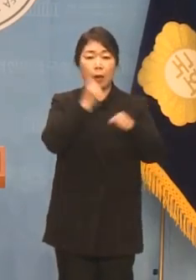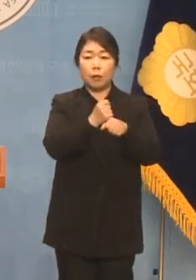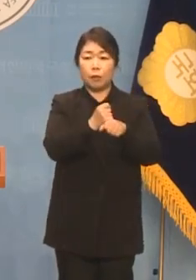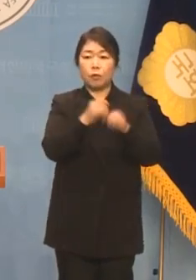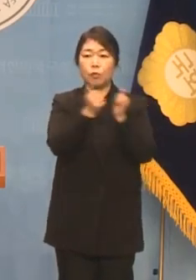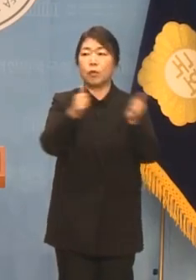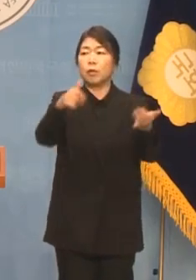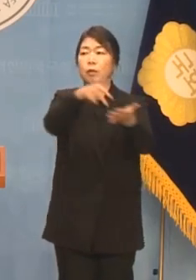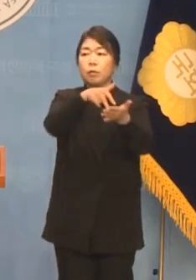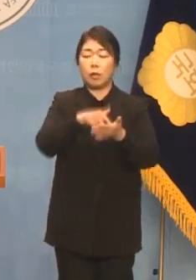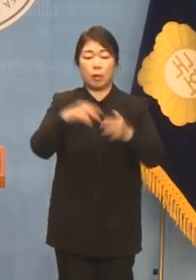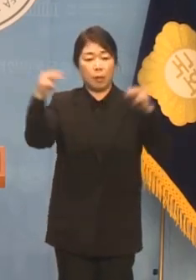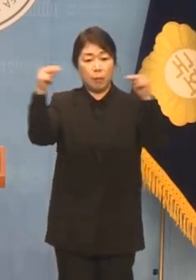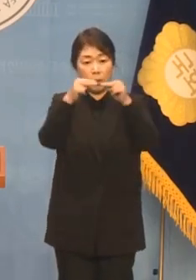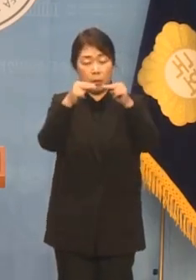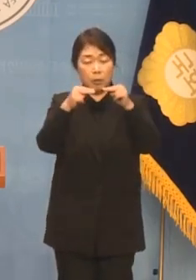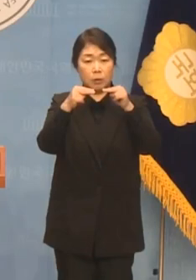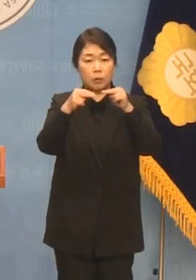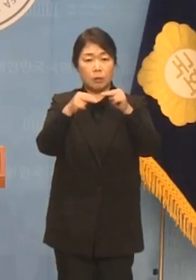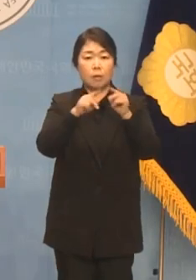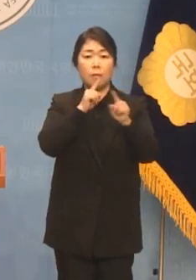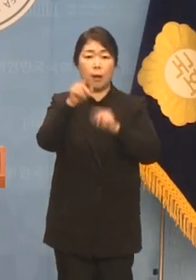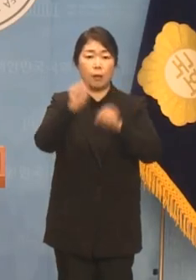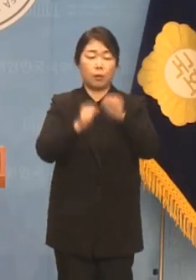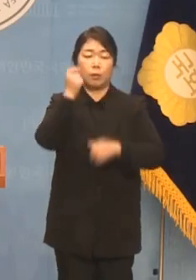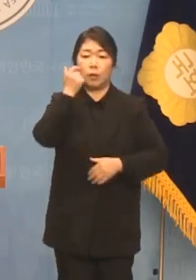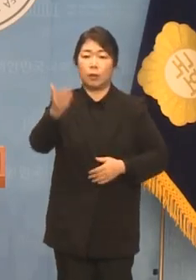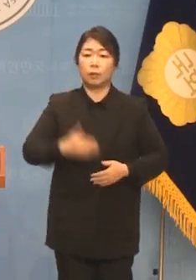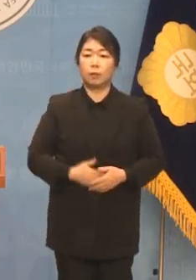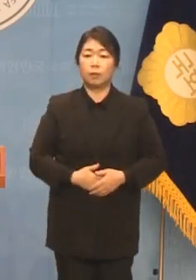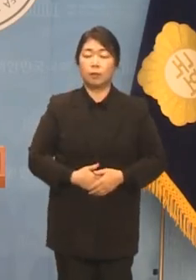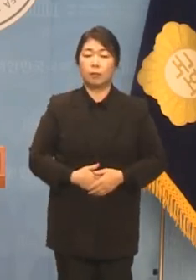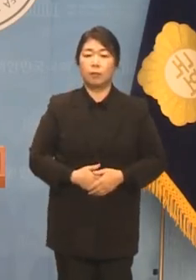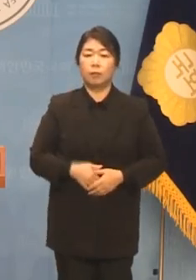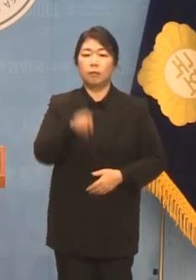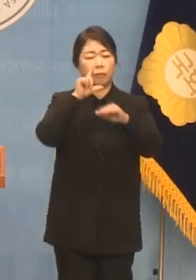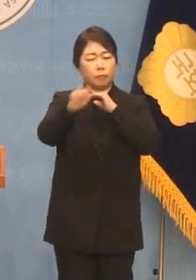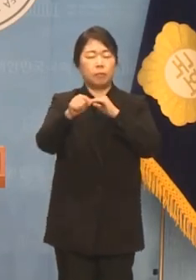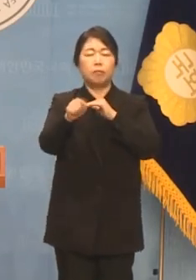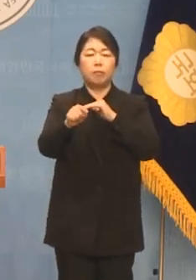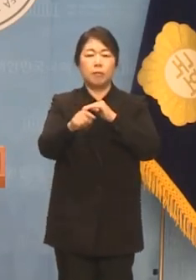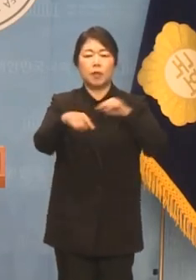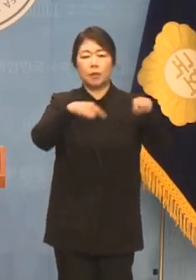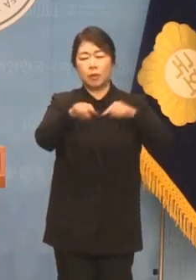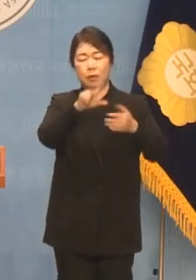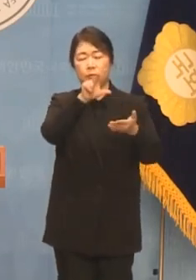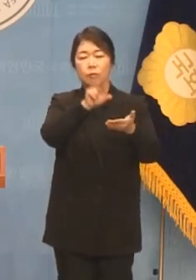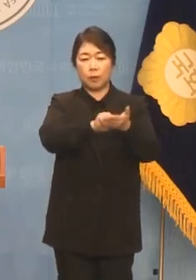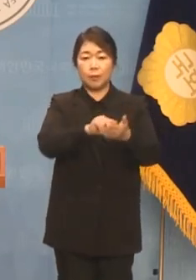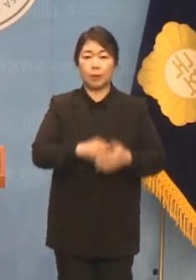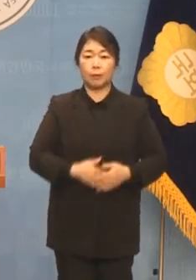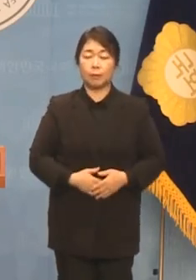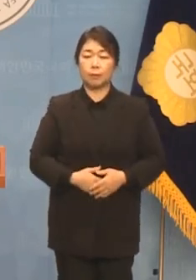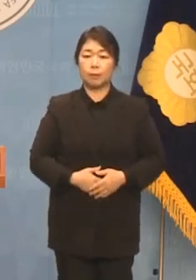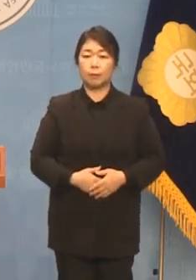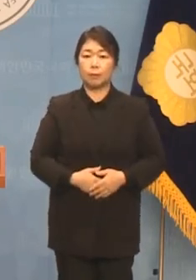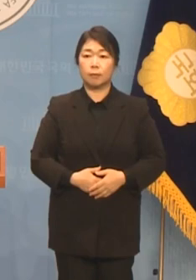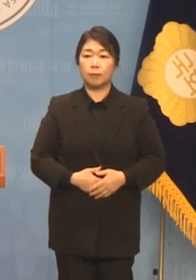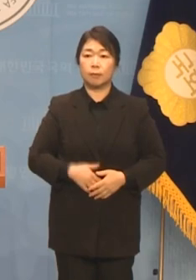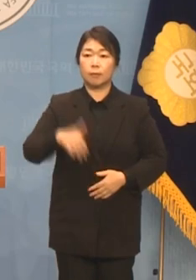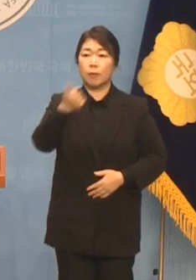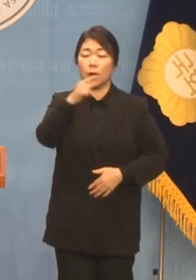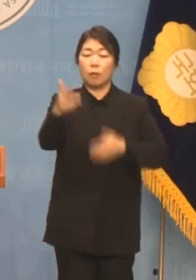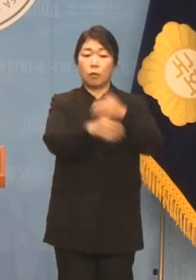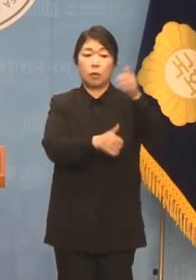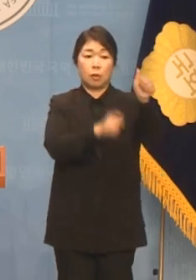눈높이에 맞는 행입니다 이런 저급한 정치가입니다 한동 위원장께